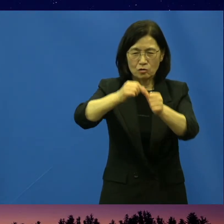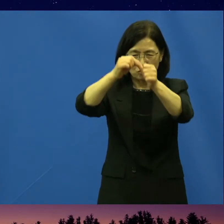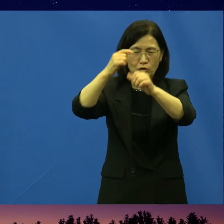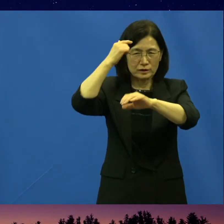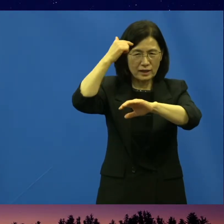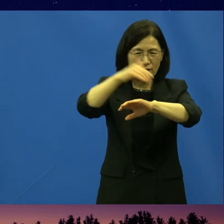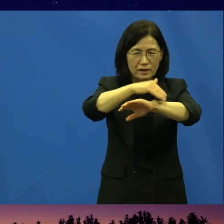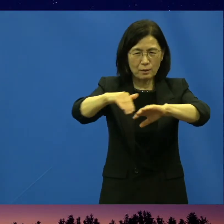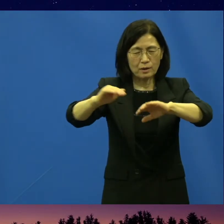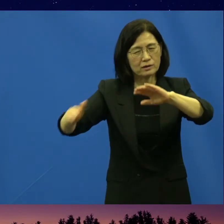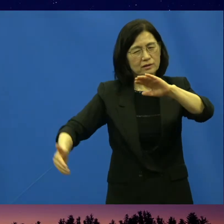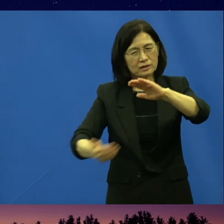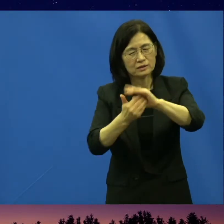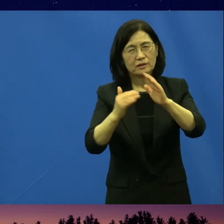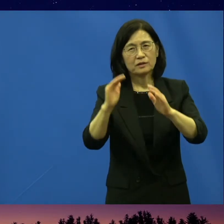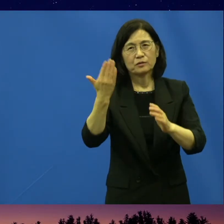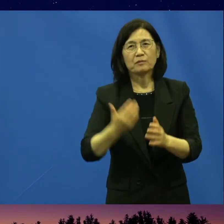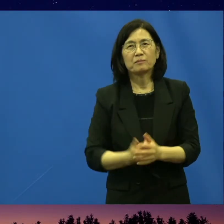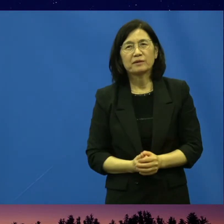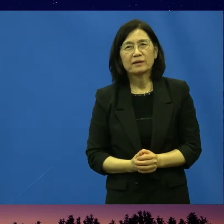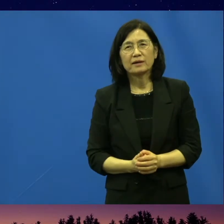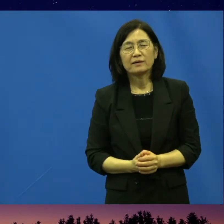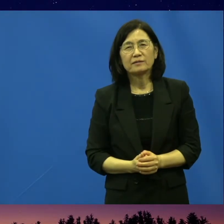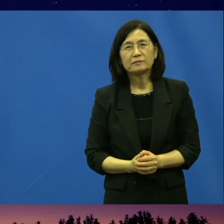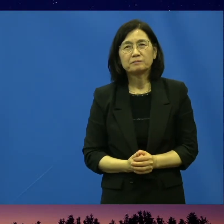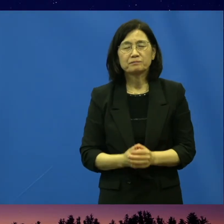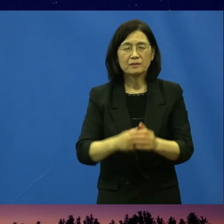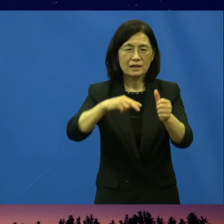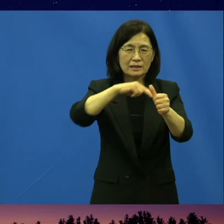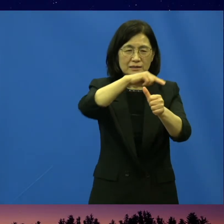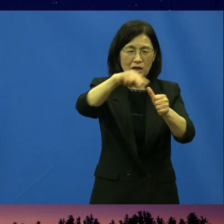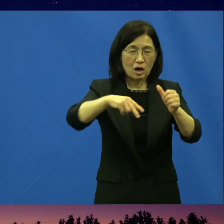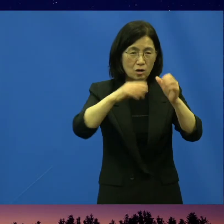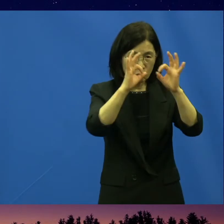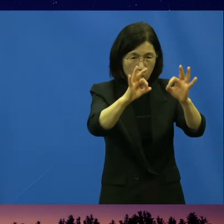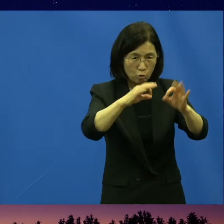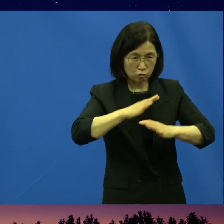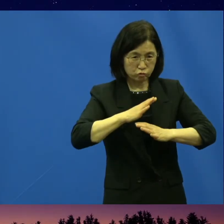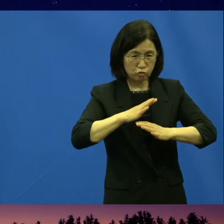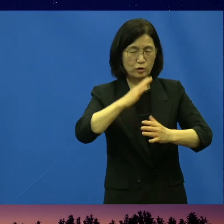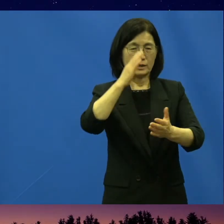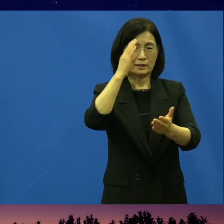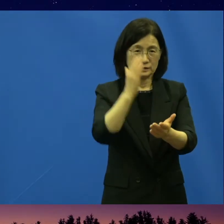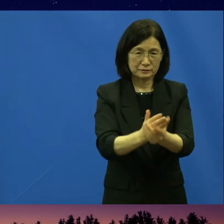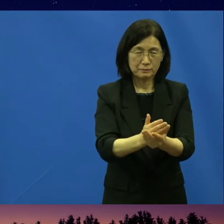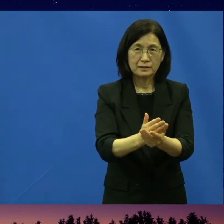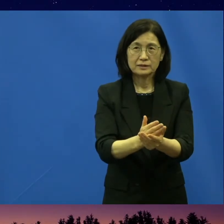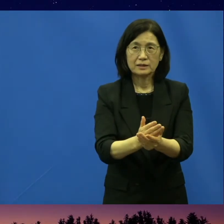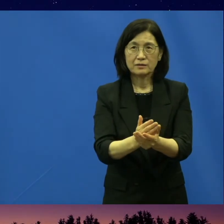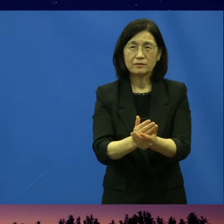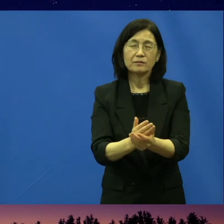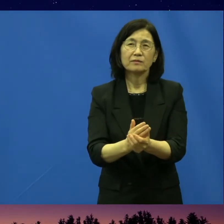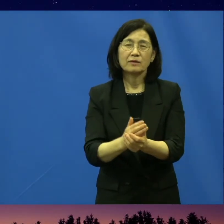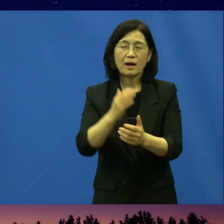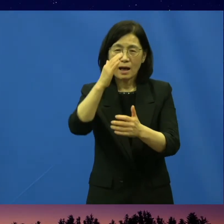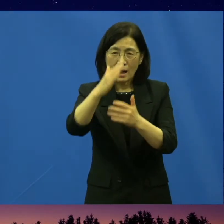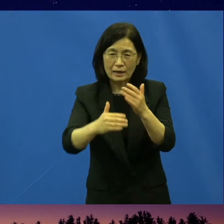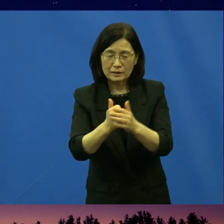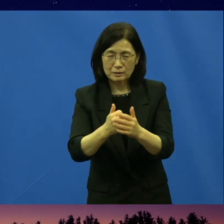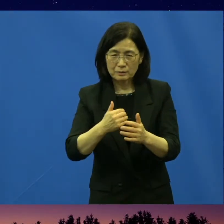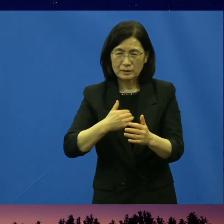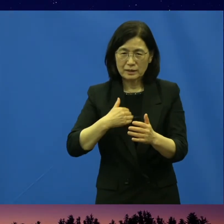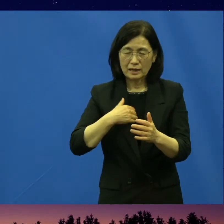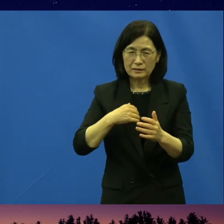위험한 상황이 나를 뒤로 삼킬 것 같을 때 두려워하지 마세요. 그때 우리가 확인할 것은 하나님이 나를 살려주실 이유가 무엇인가.